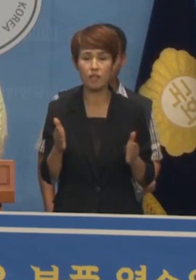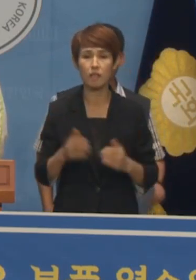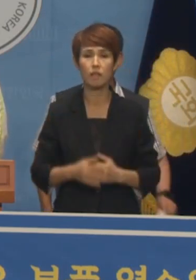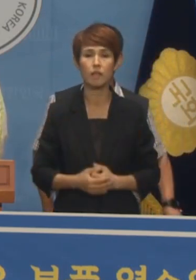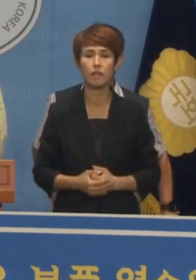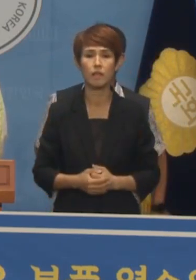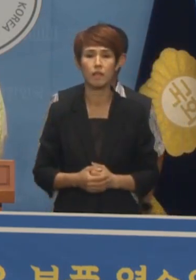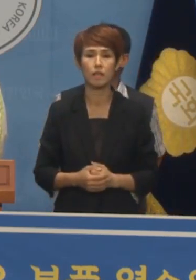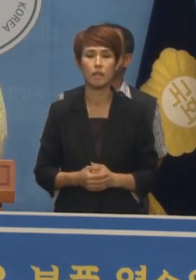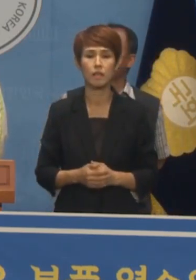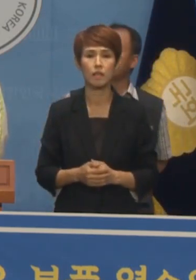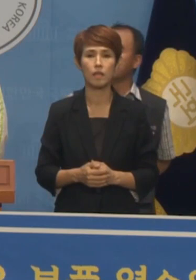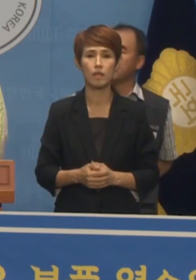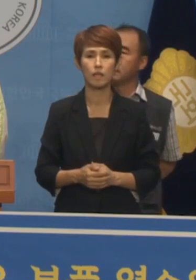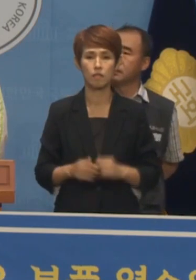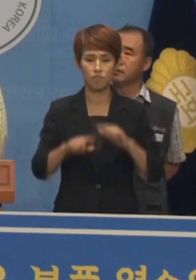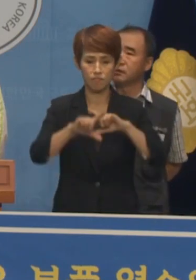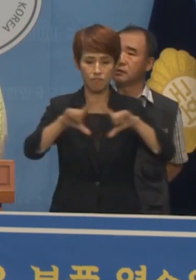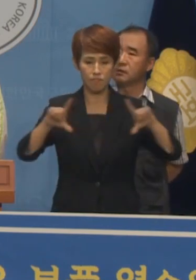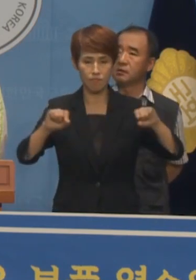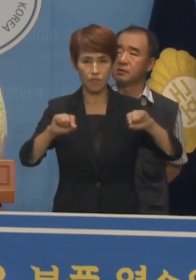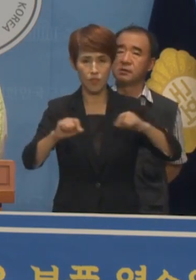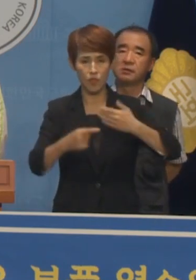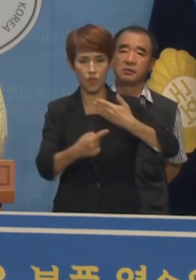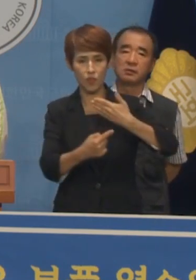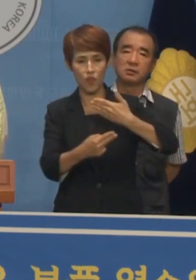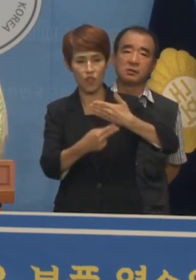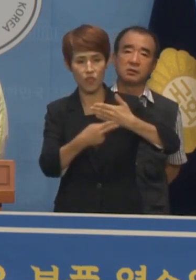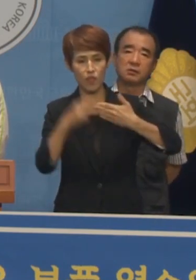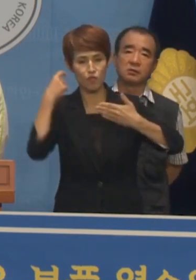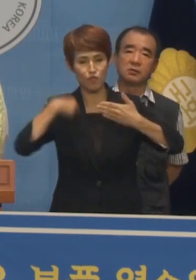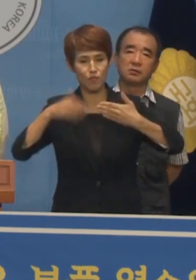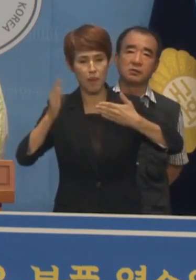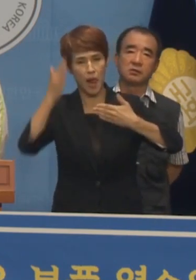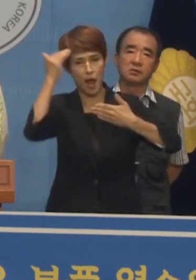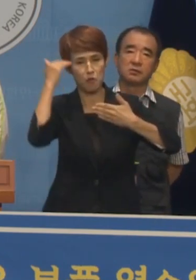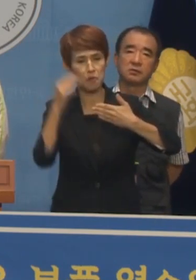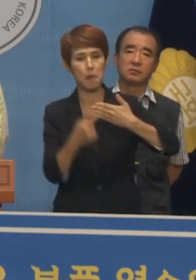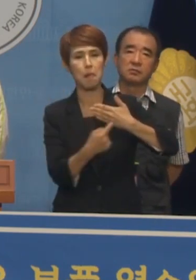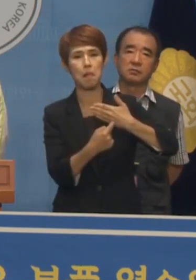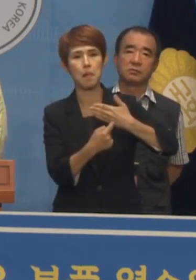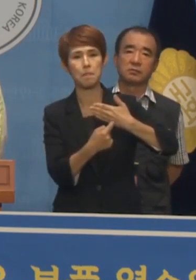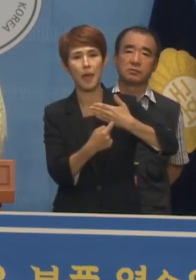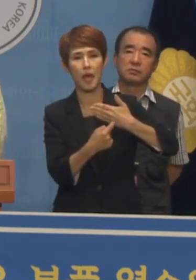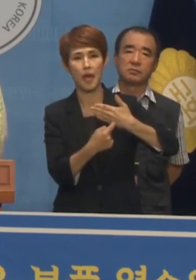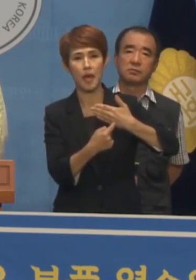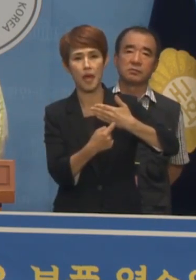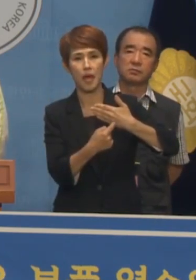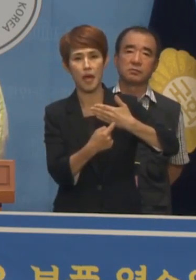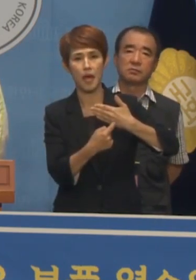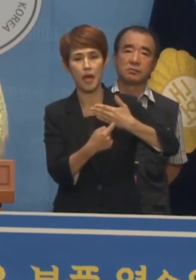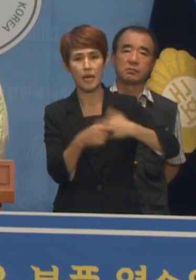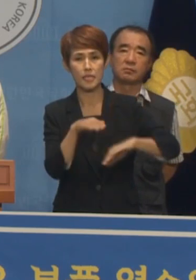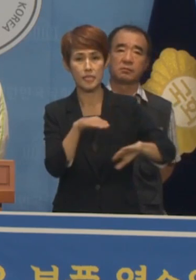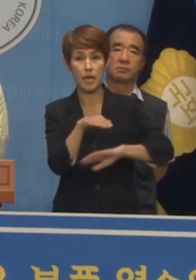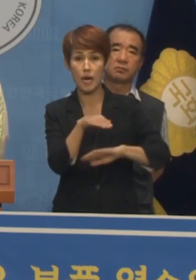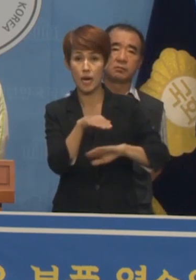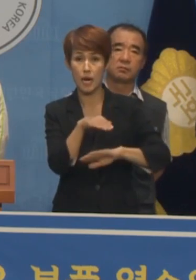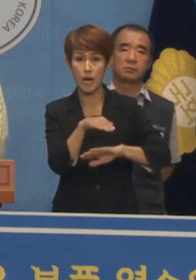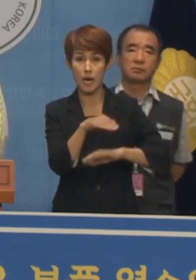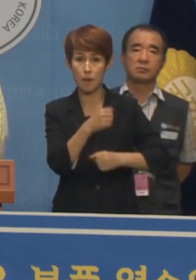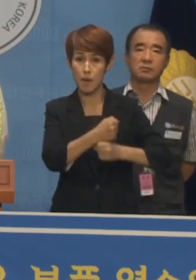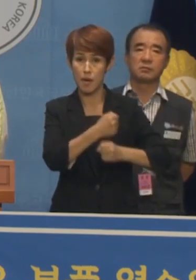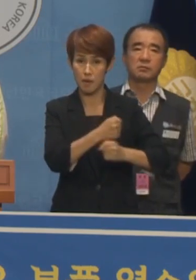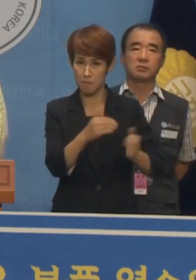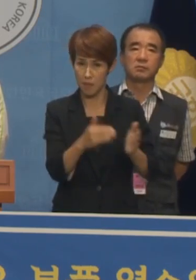하죠. 상표를 차이나가 아닌 코리아로 둔갑시켜서 수만 대가 지금